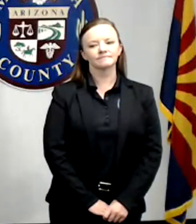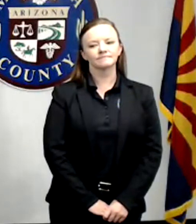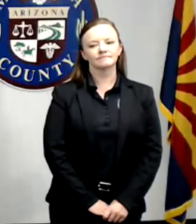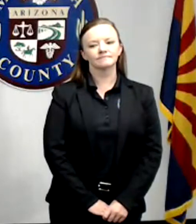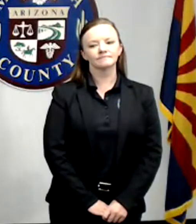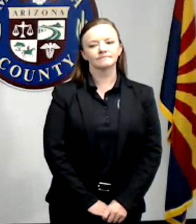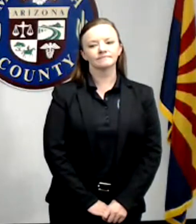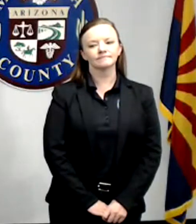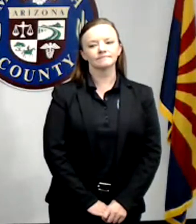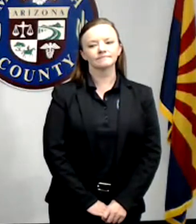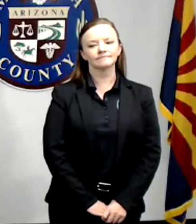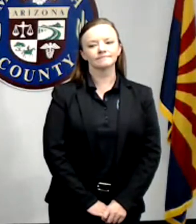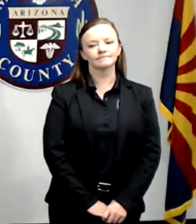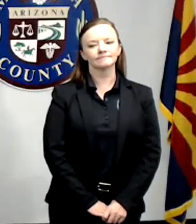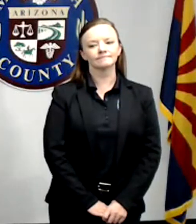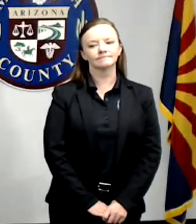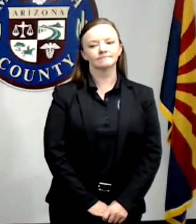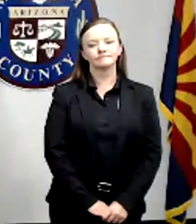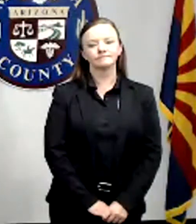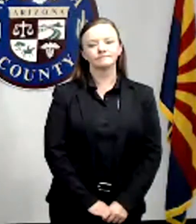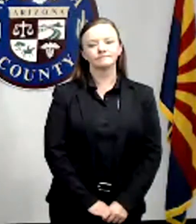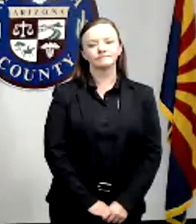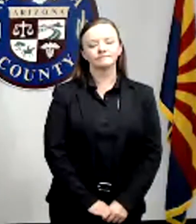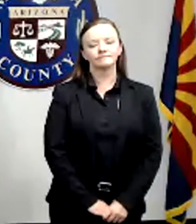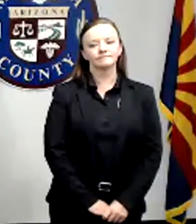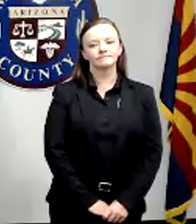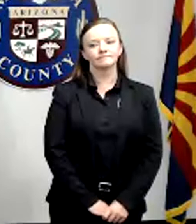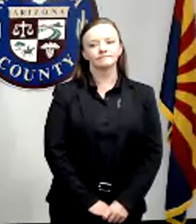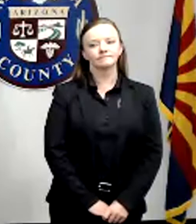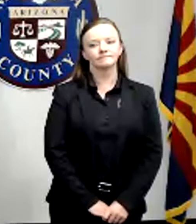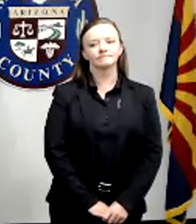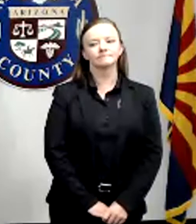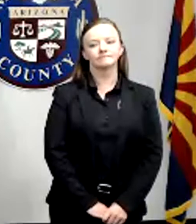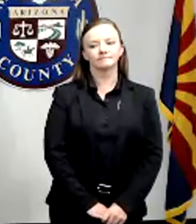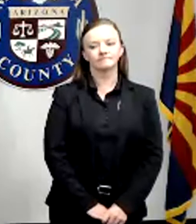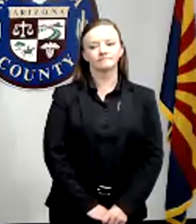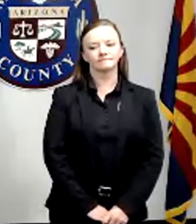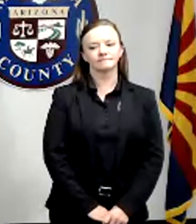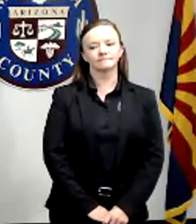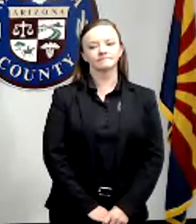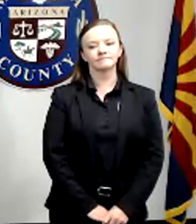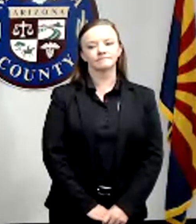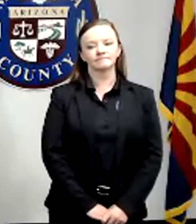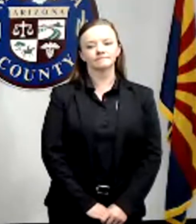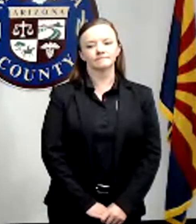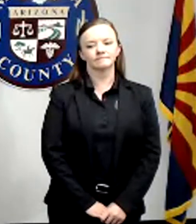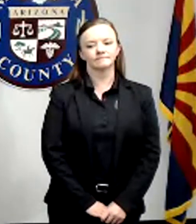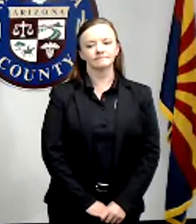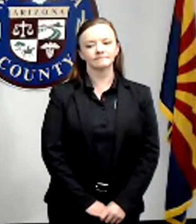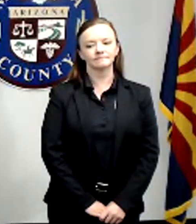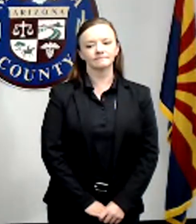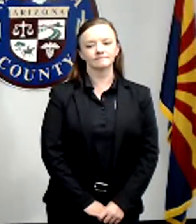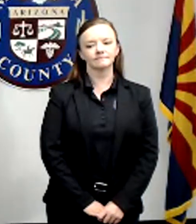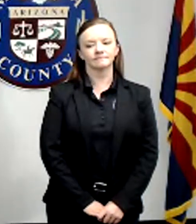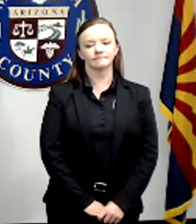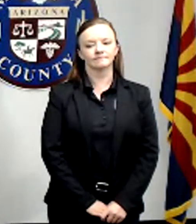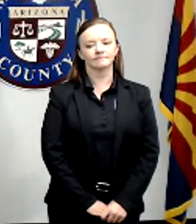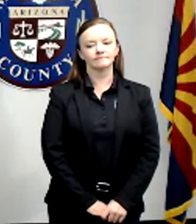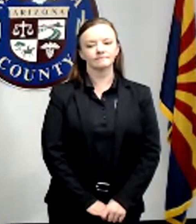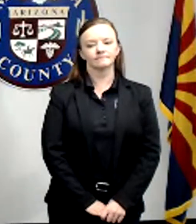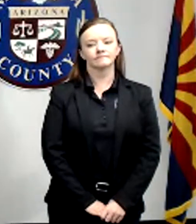una vez que se detecta quizás algún caso específico, los centros de cuidado médico de largo plazo, lo que se trabaja muy de cerca con ellos